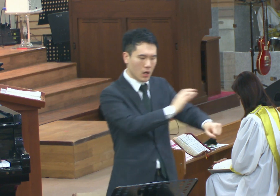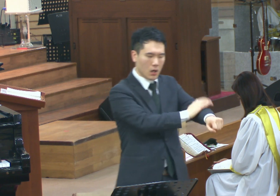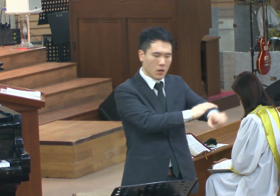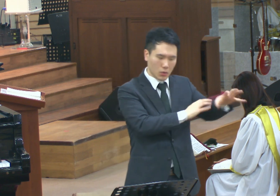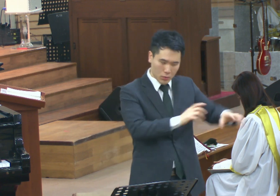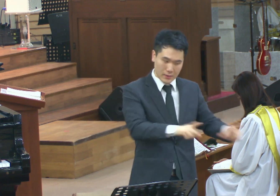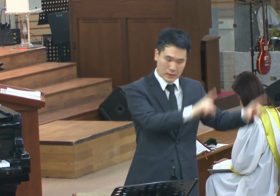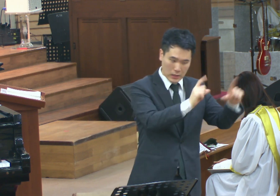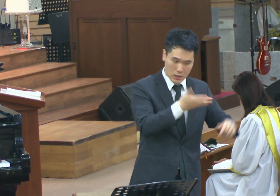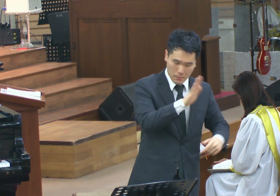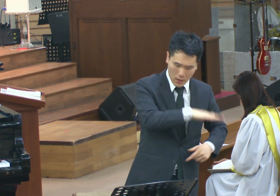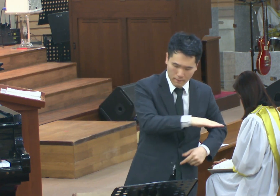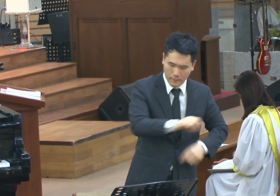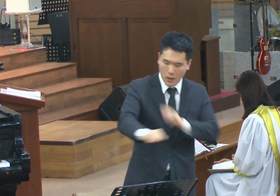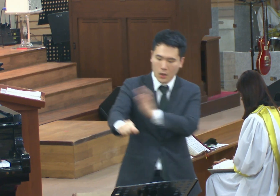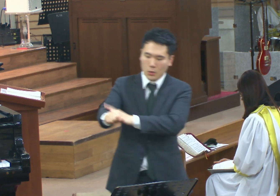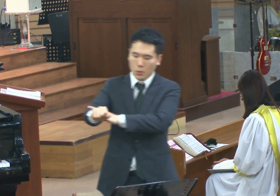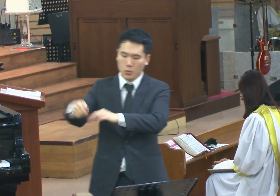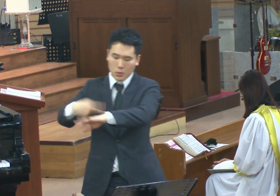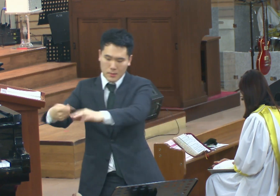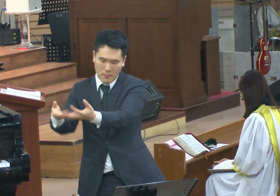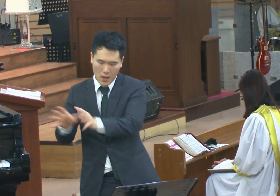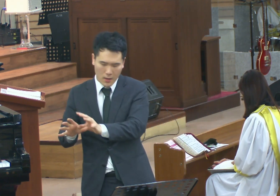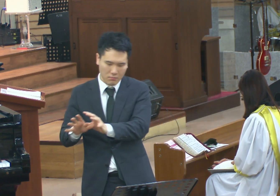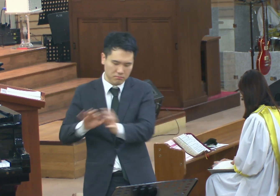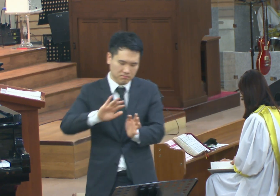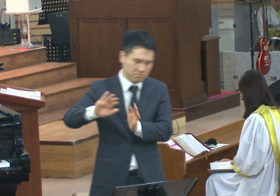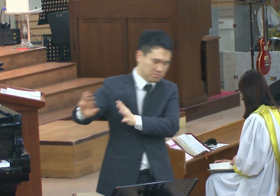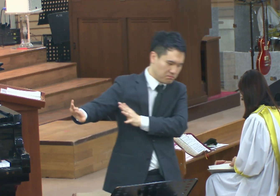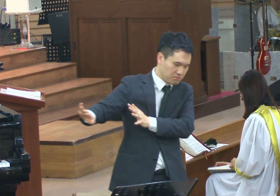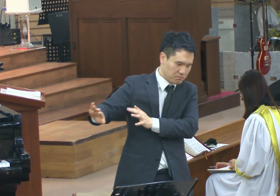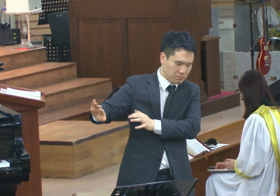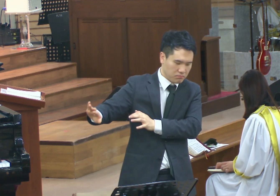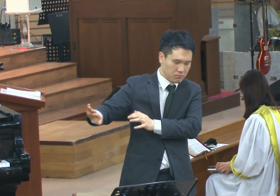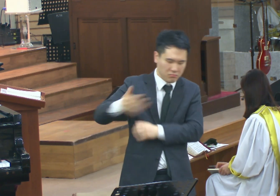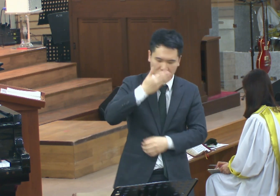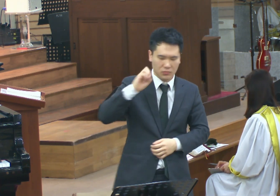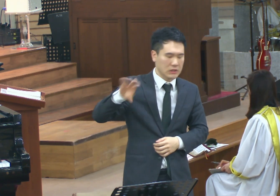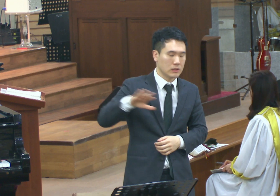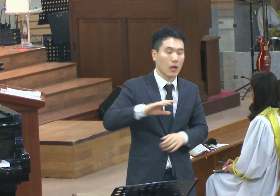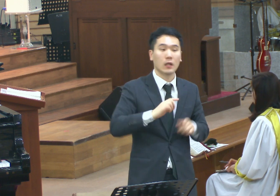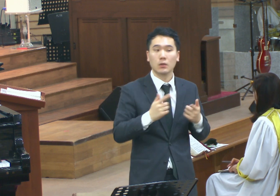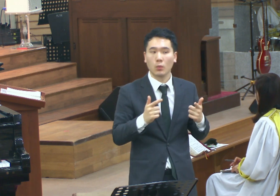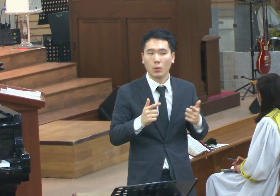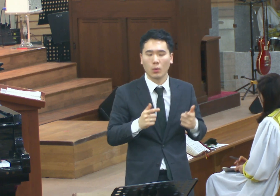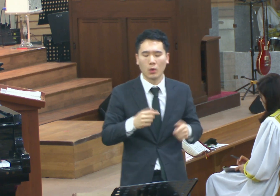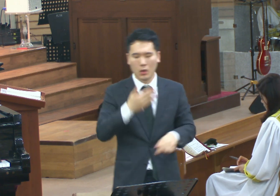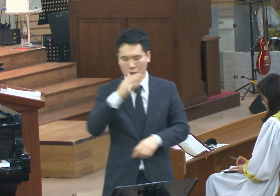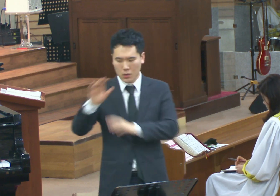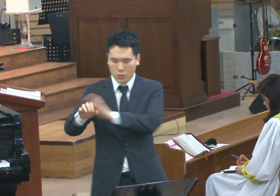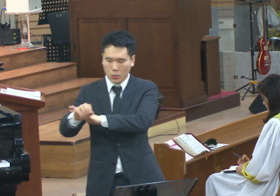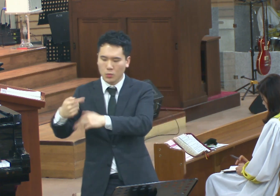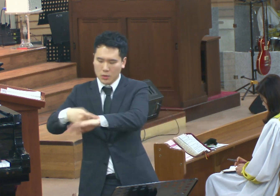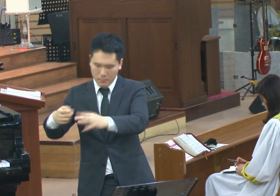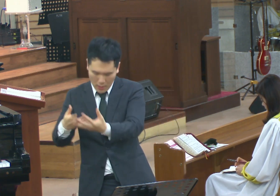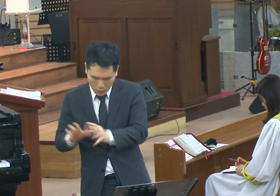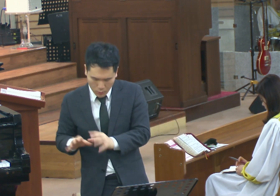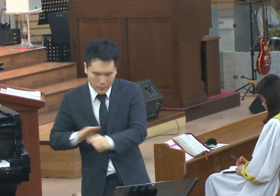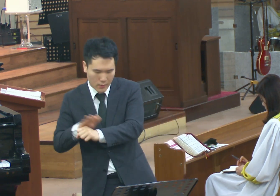교회 리더의 자질 가운데 하나는 모든 교인들을 사랑하는 거예요. 우리 위원회만 사랑하고